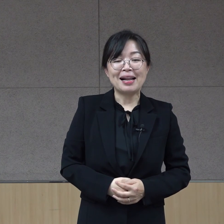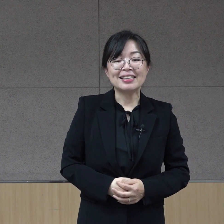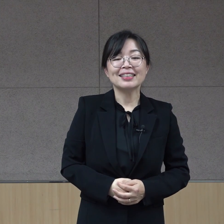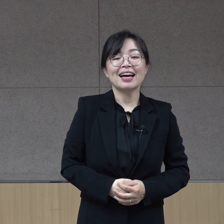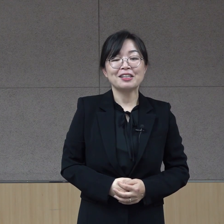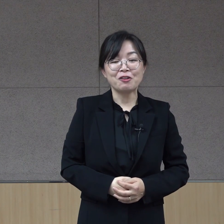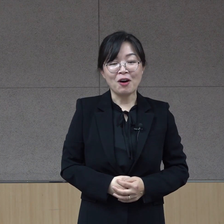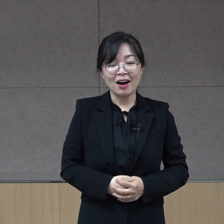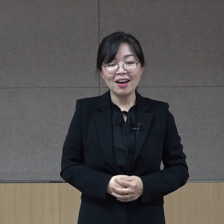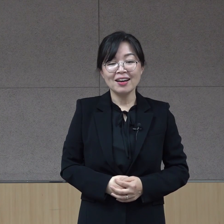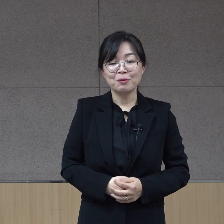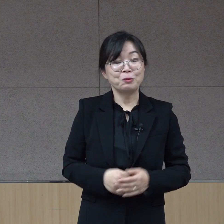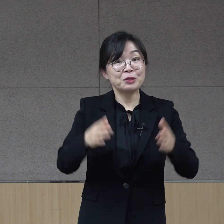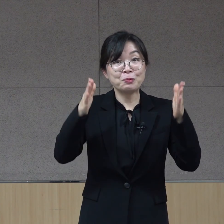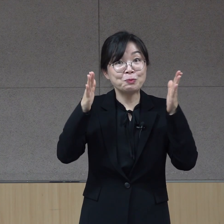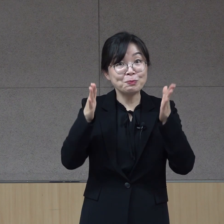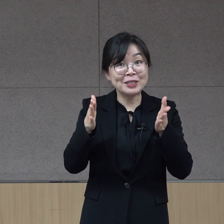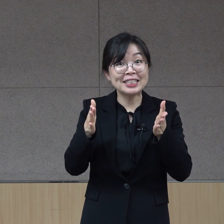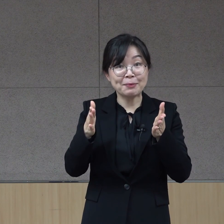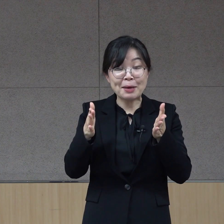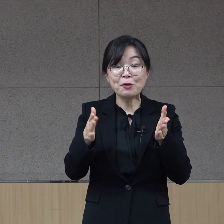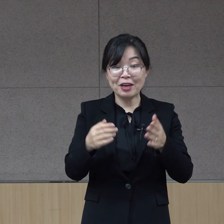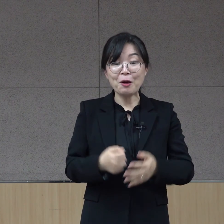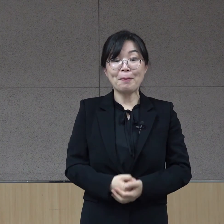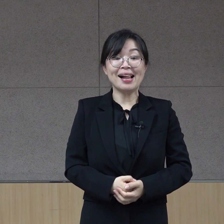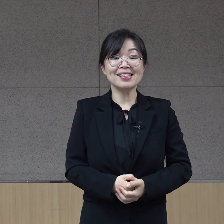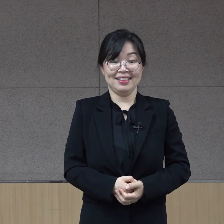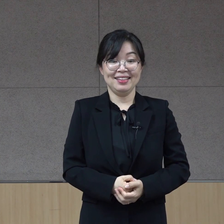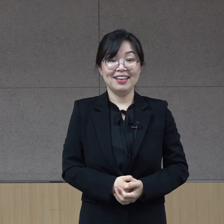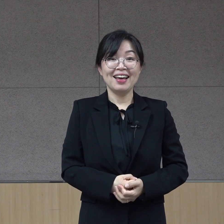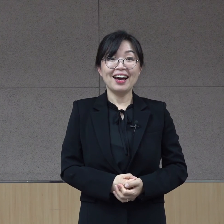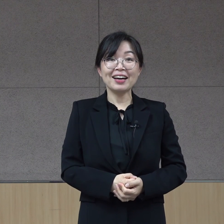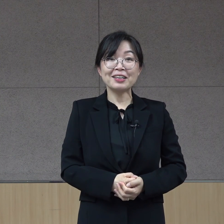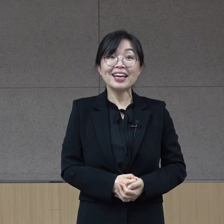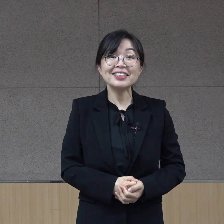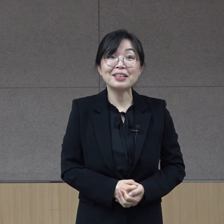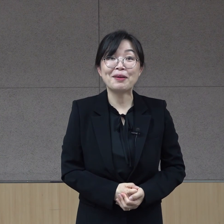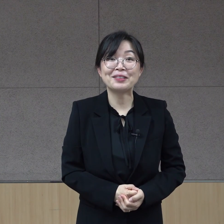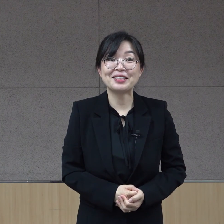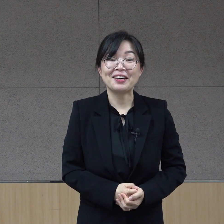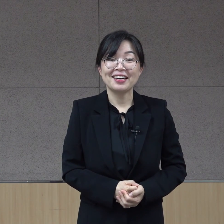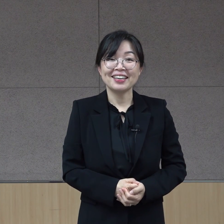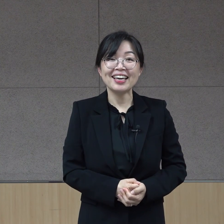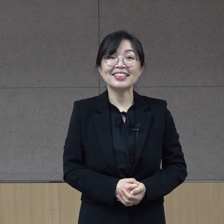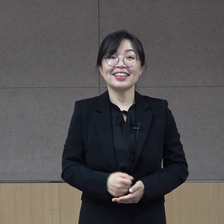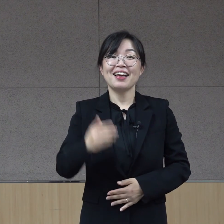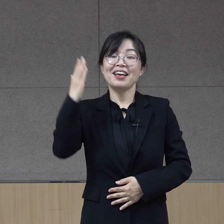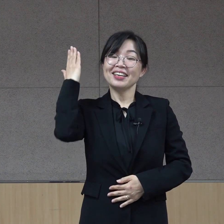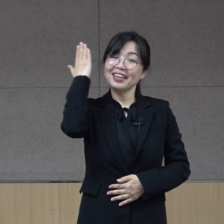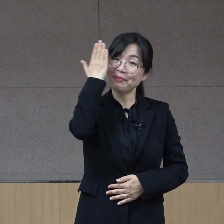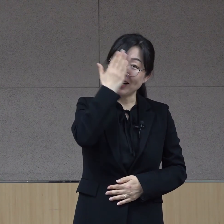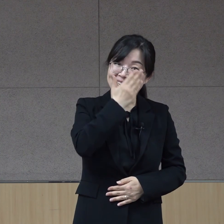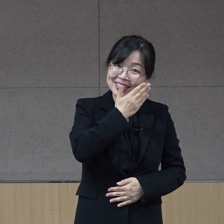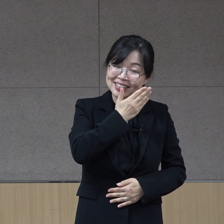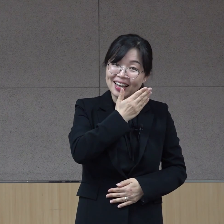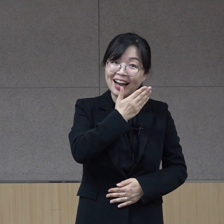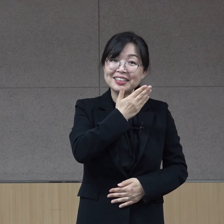맑은 하늘과 좀 기니가 한번 해볼게요. 맑은. 아까 깨끗하다 배웠죠? 깨끗하다. 맑은